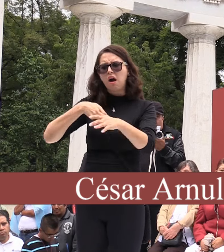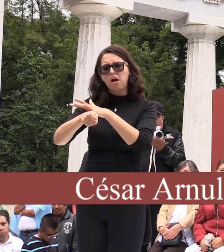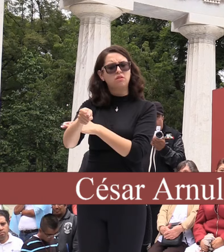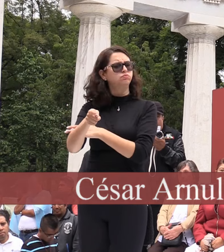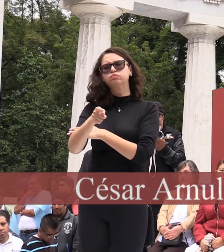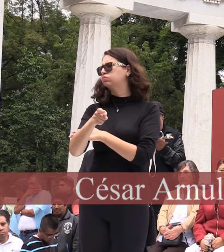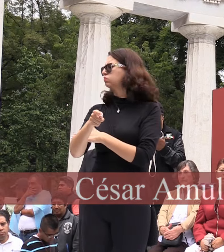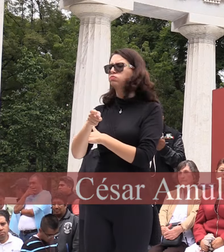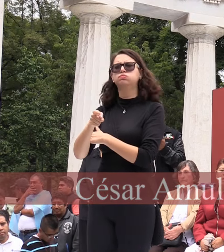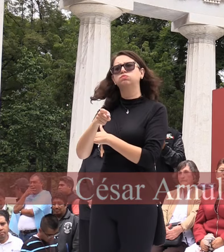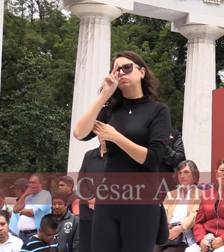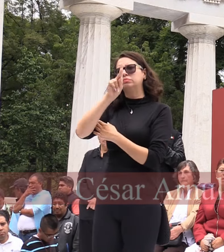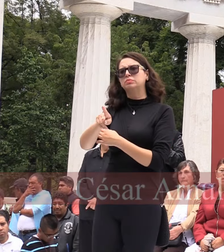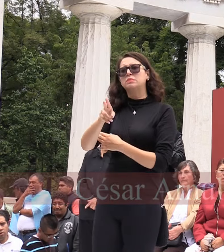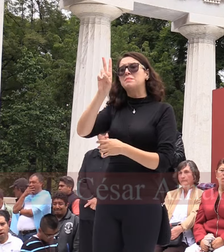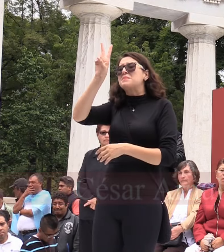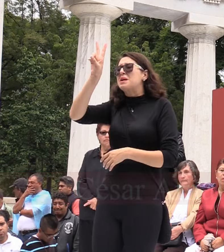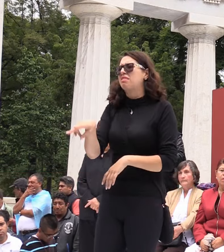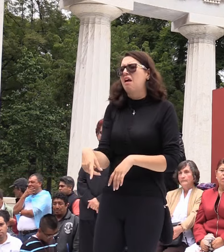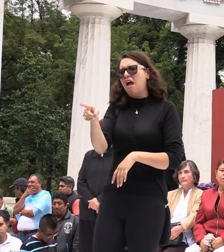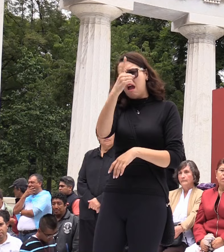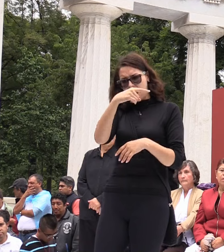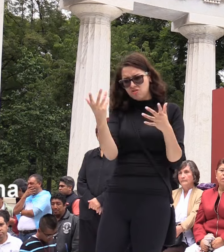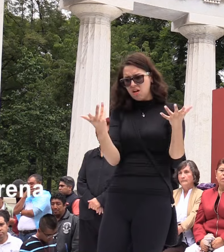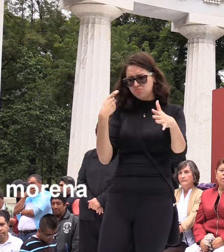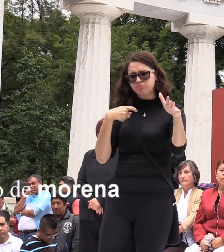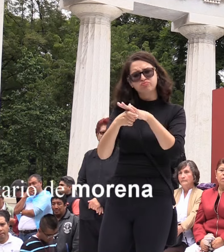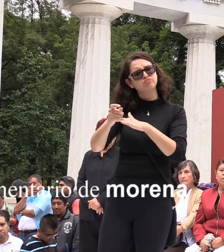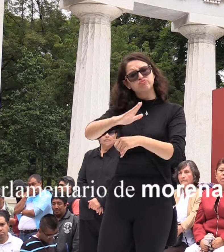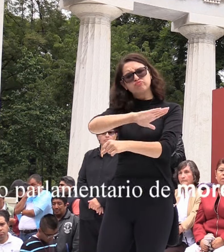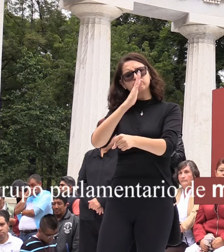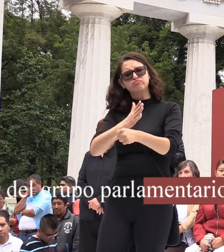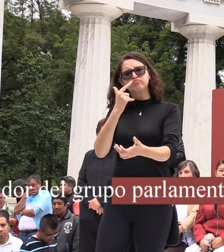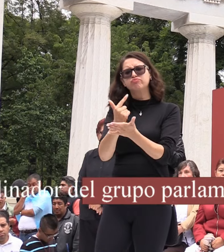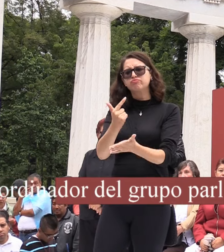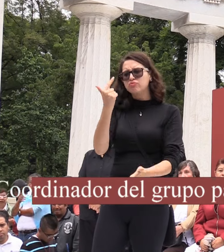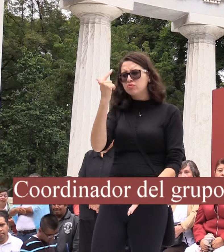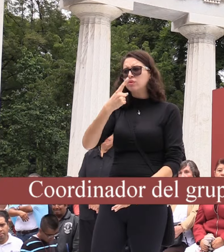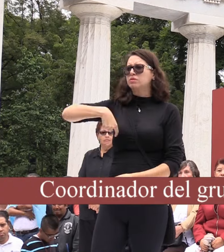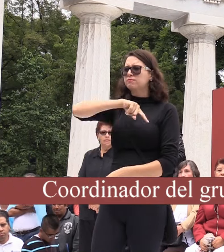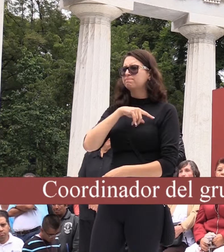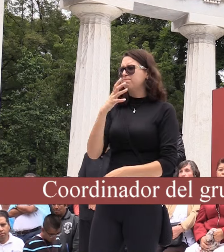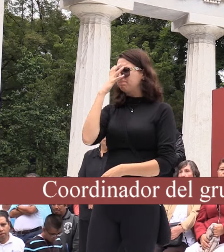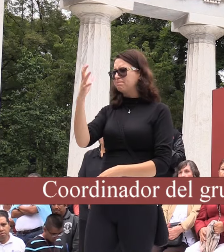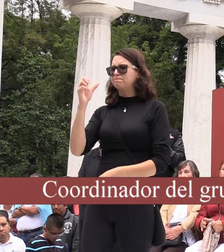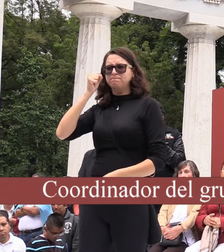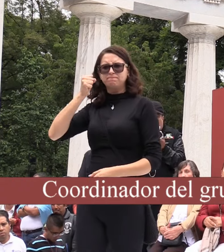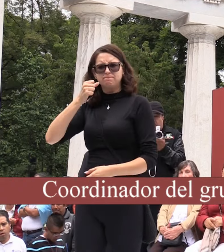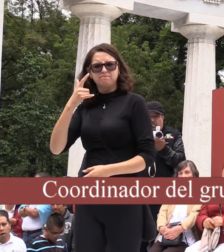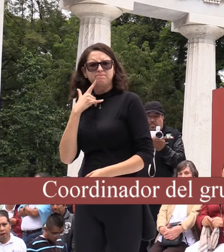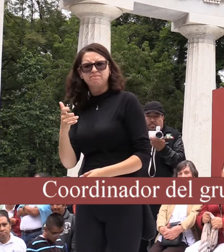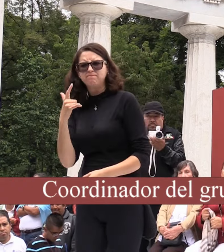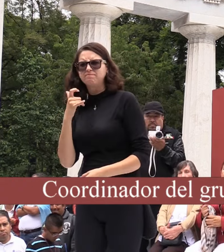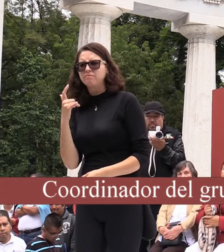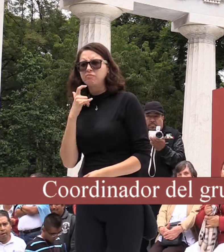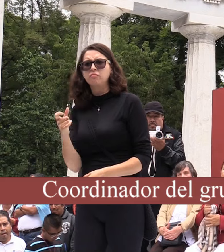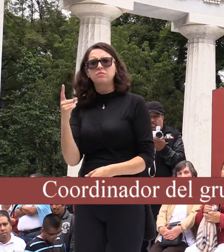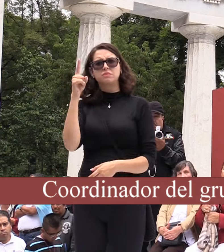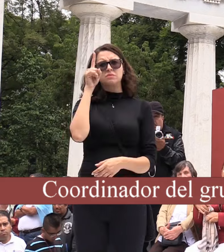sanciones ejemplares a quien lo haga. Vamos a exigir que se retire